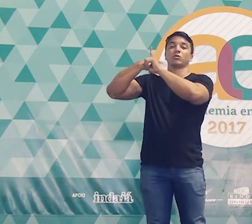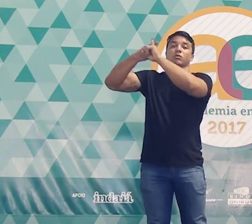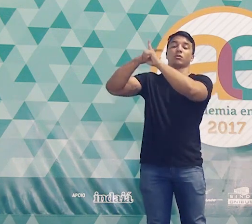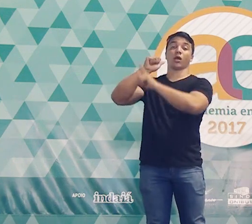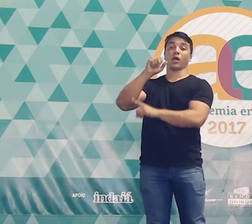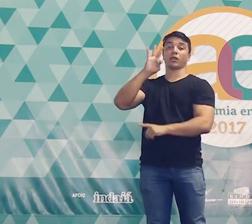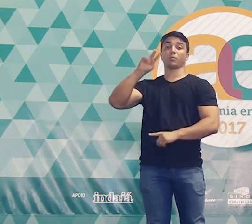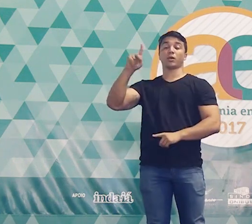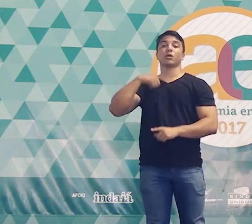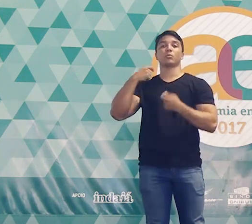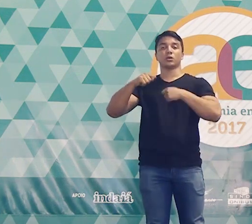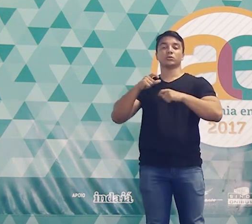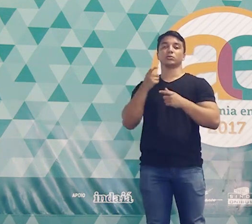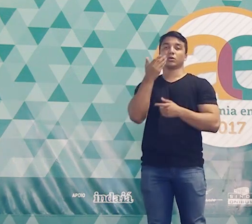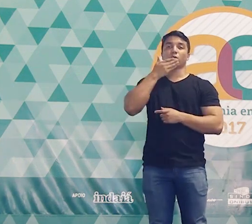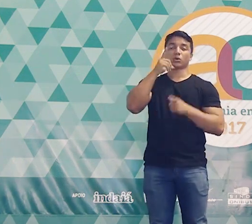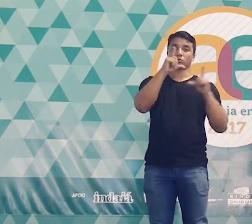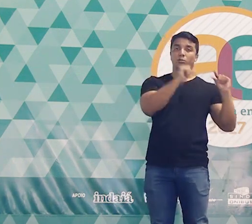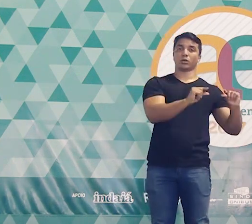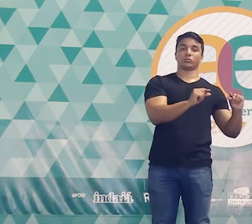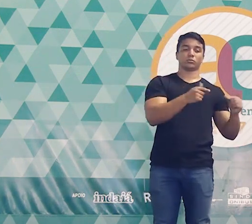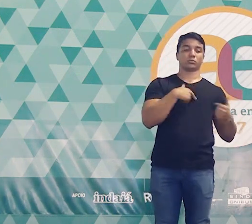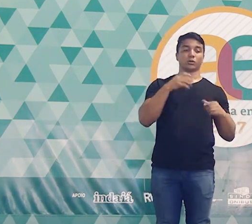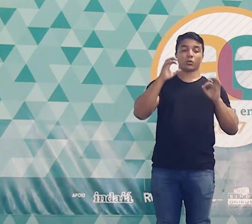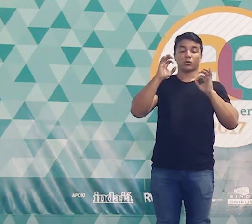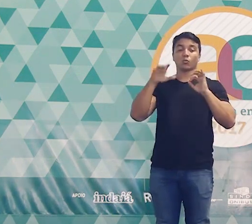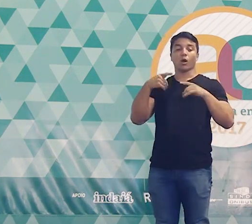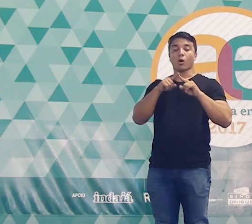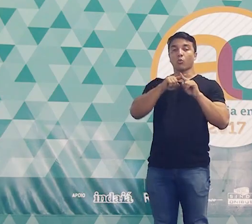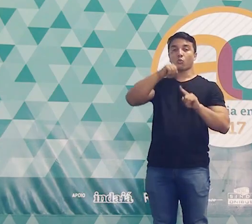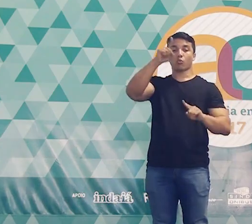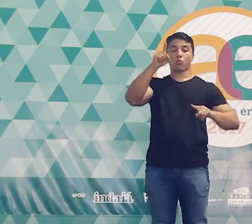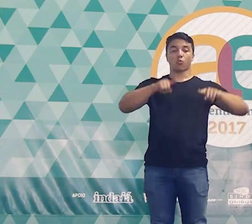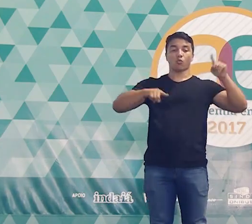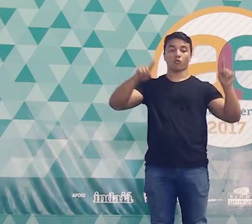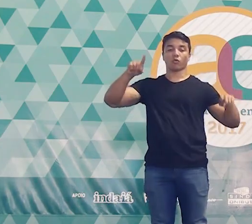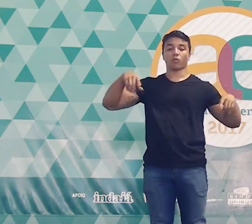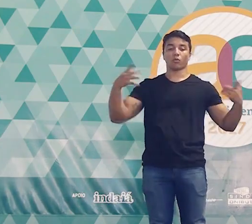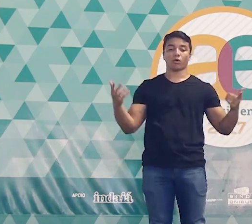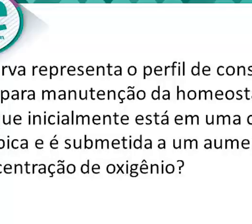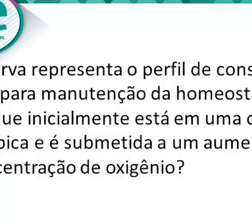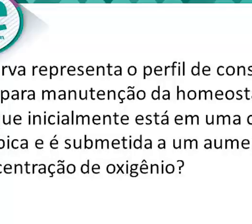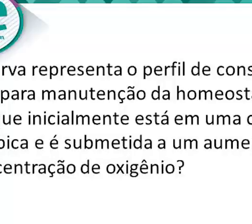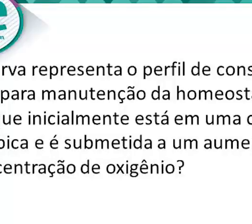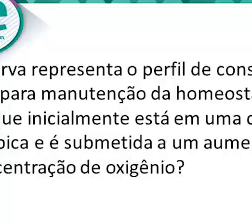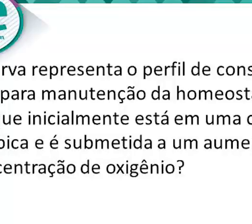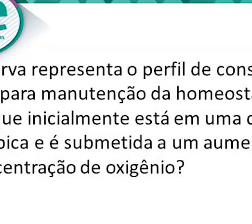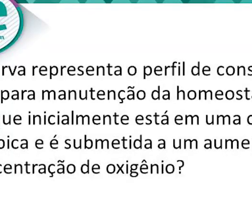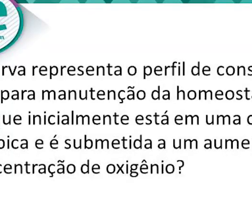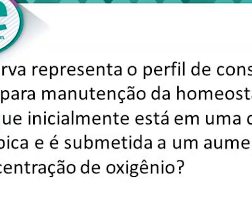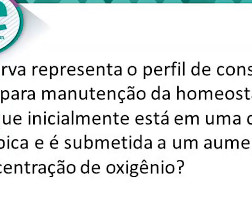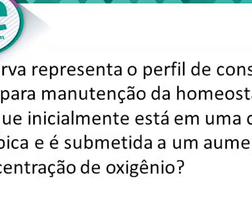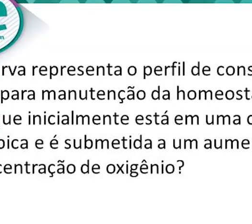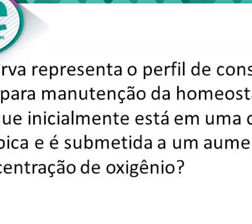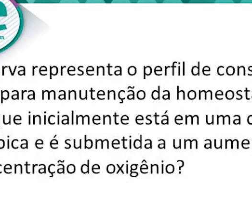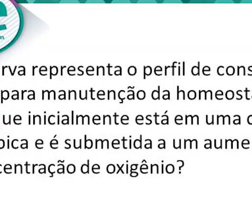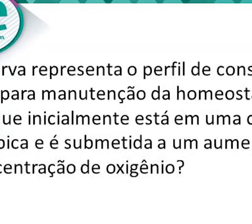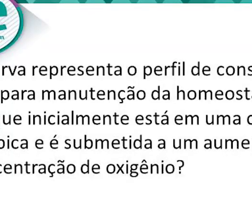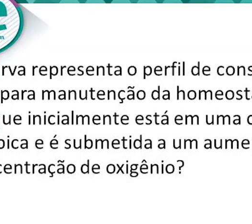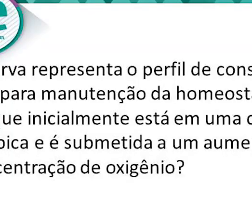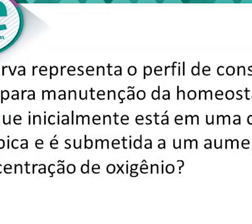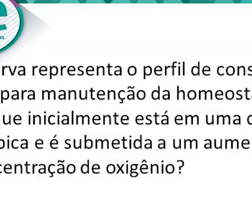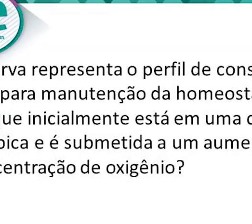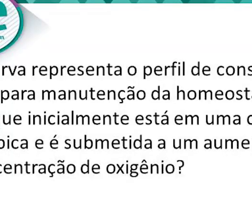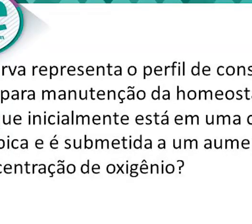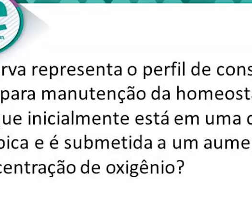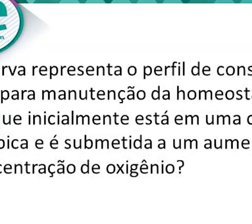por glicose, então eu vou precisar de menos glicose. Então, qual é a curva que melhor representa isso? A curva 5, que é o que ele vai perguntar, tá